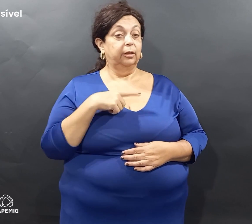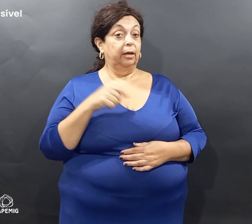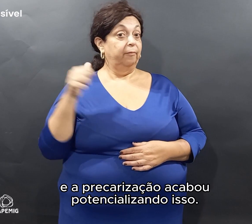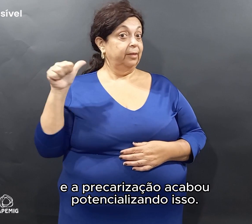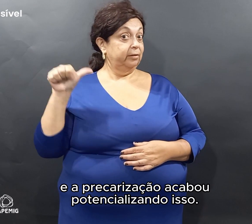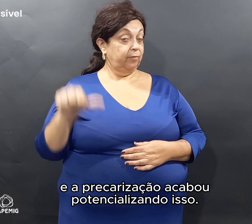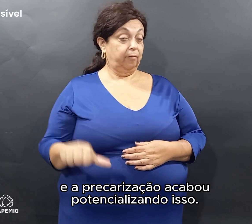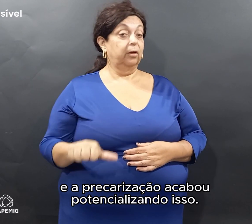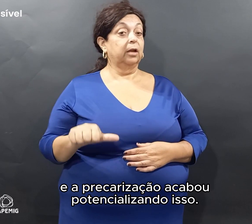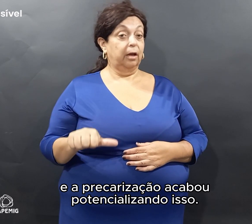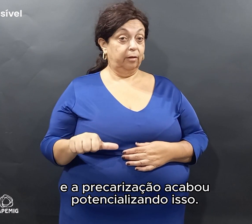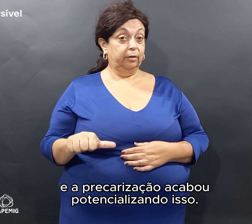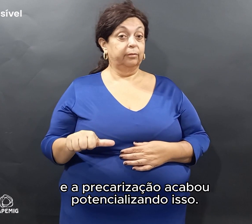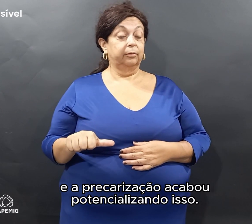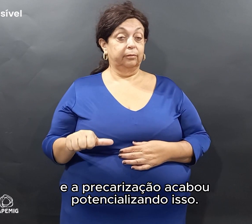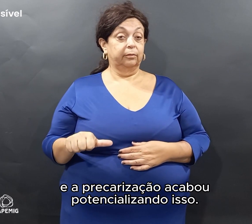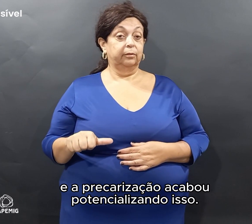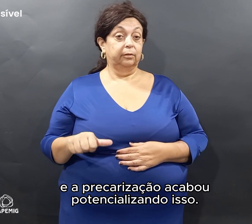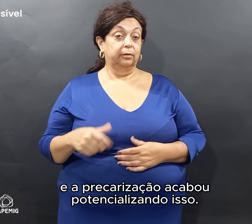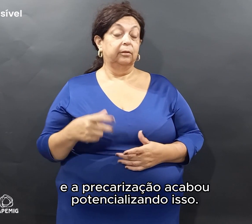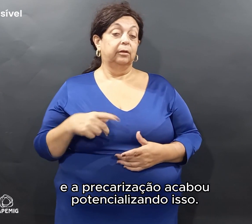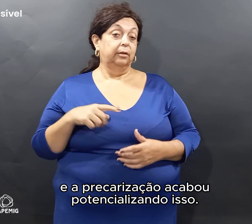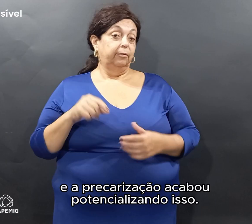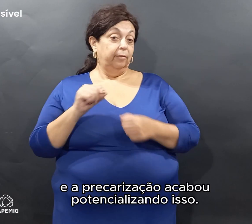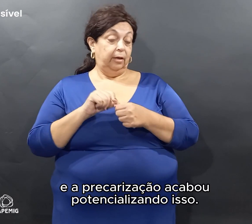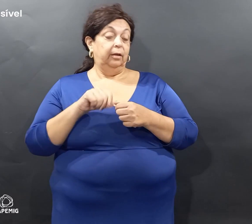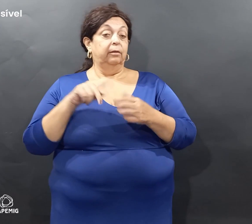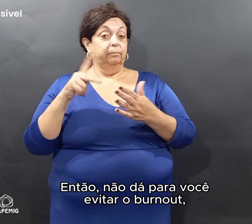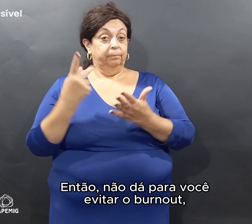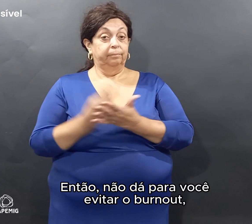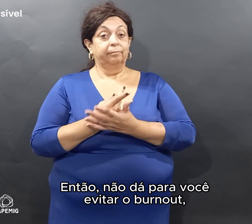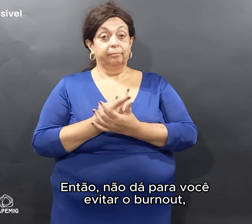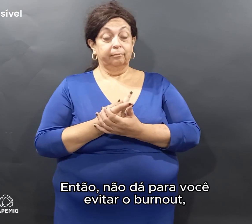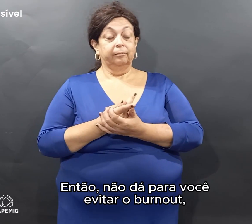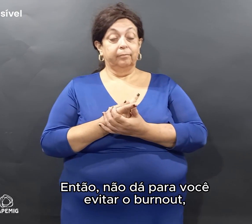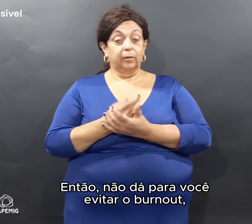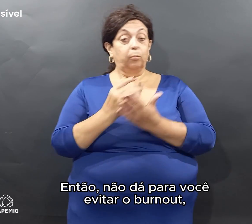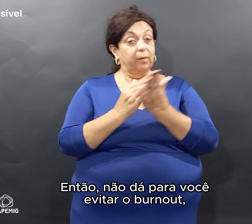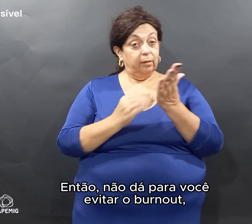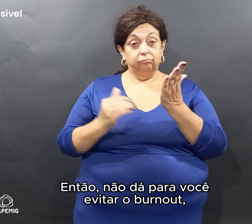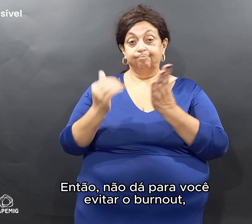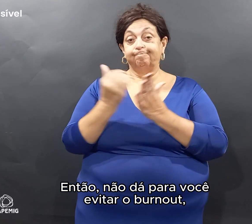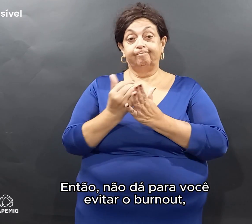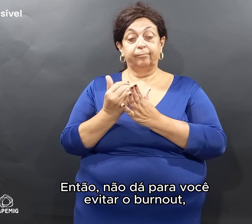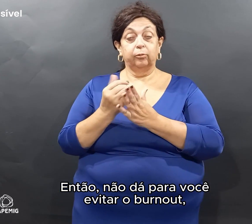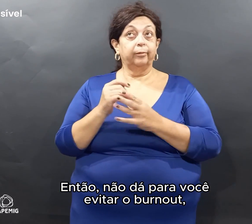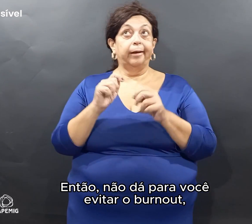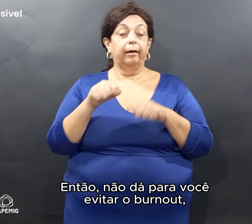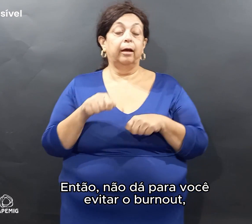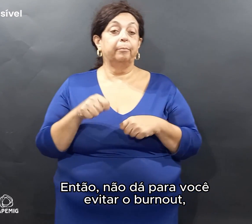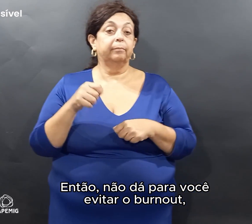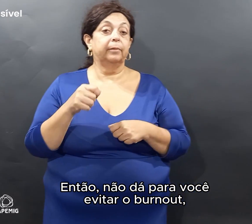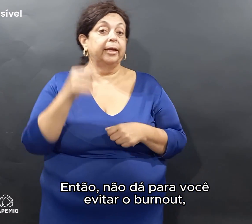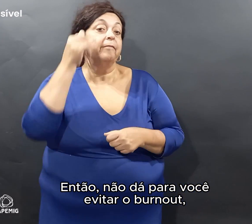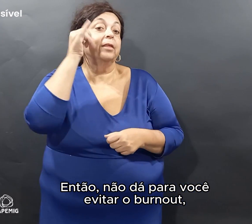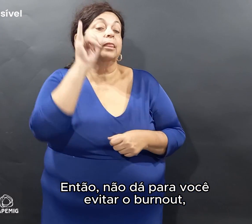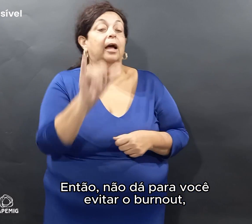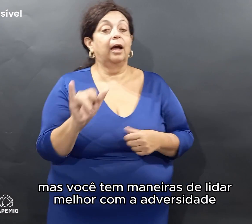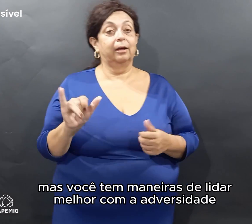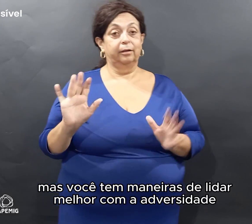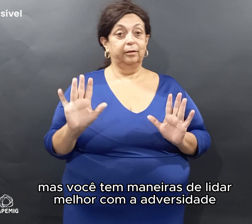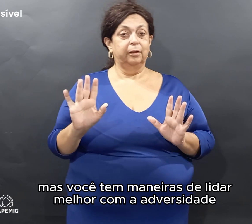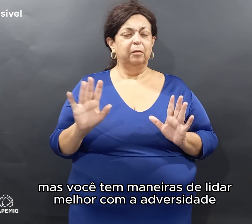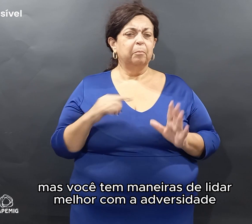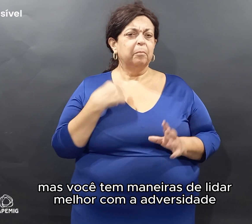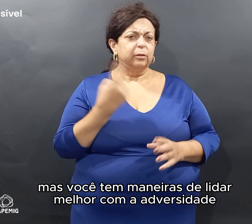tempo e a precarização acabou potencializando isso. Então, não dá para você evitar o burnout,